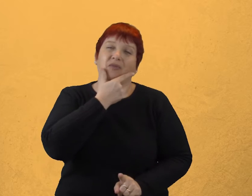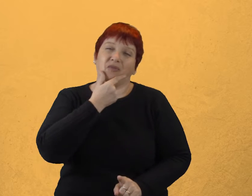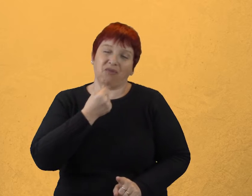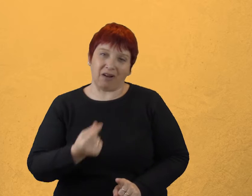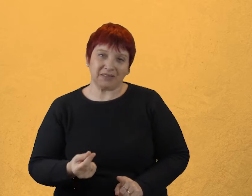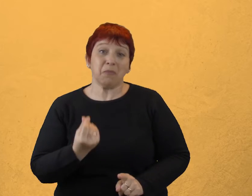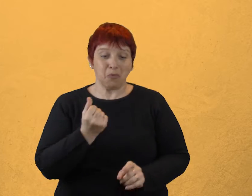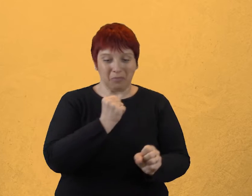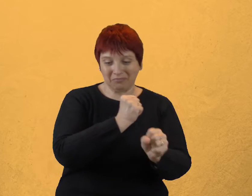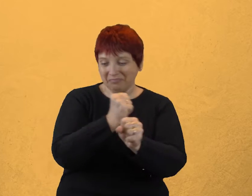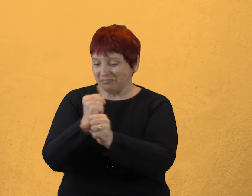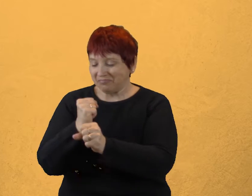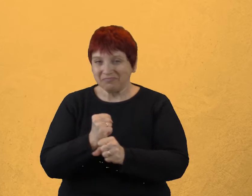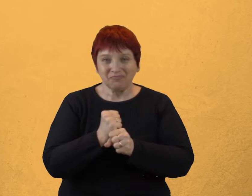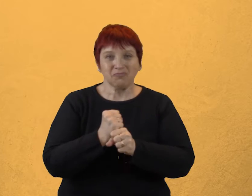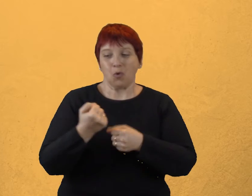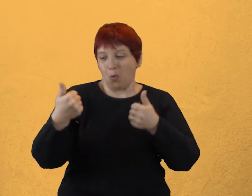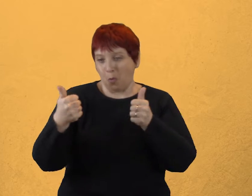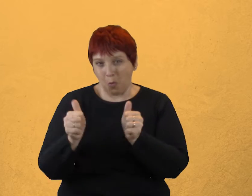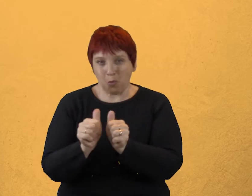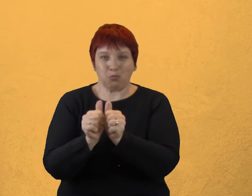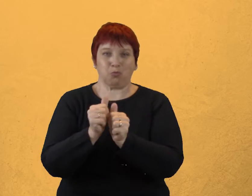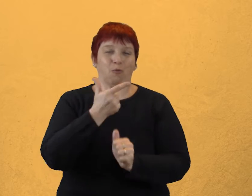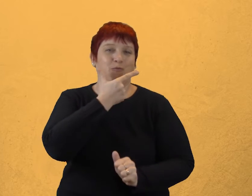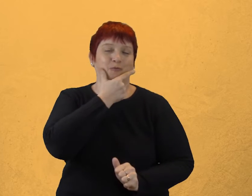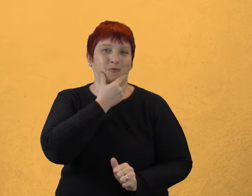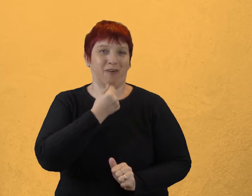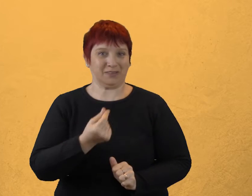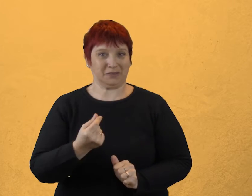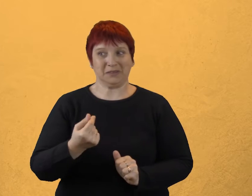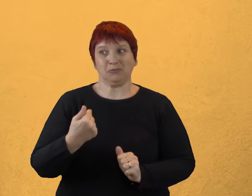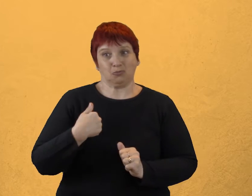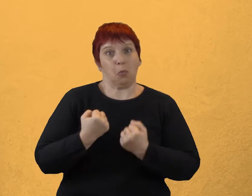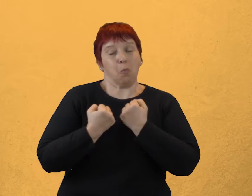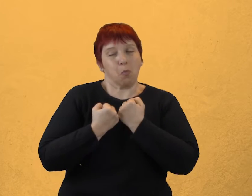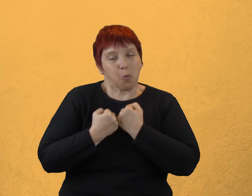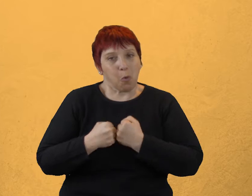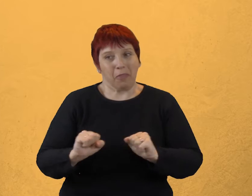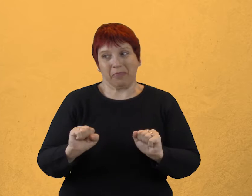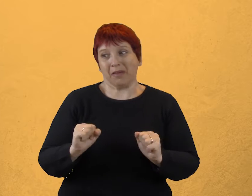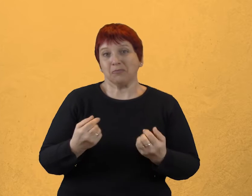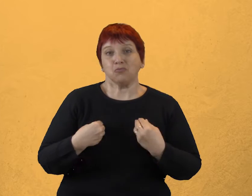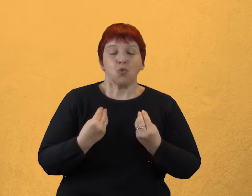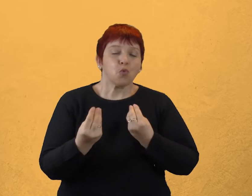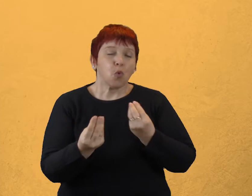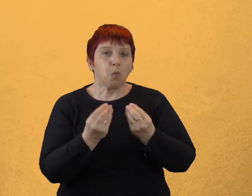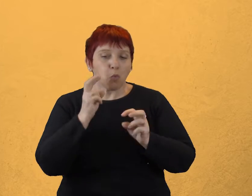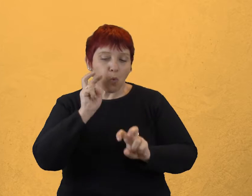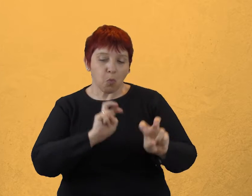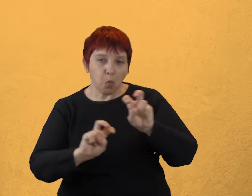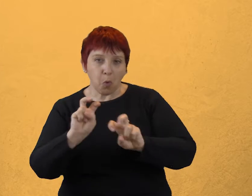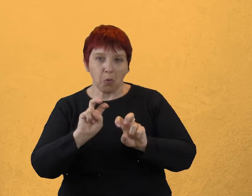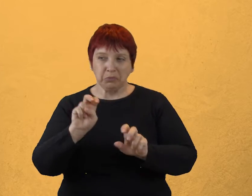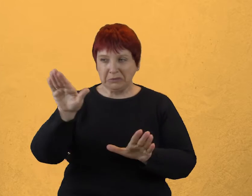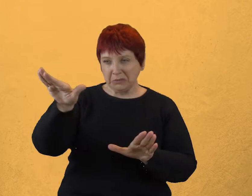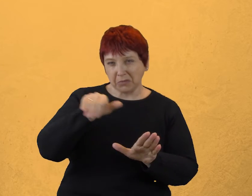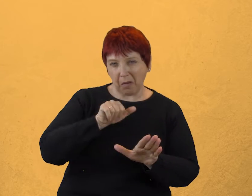las mismas actividades escolares tal vez nos acercarían más y yo podría, qué sé yo, invitarla a estudiar